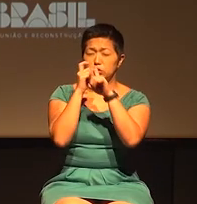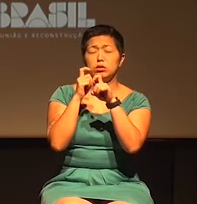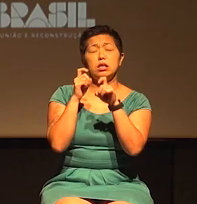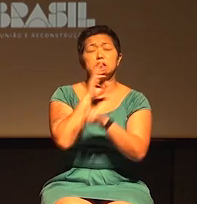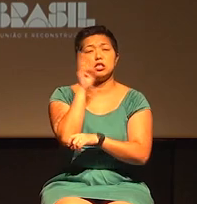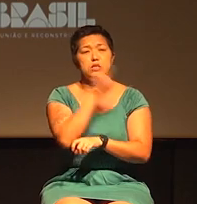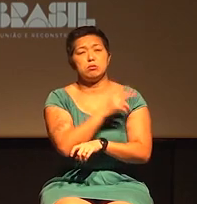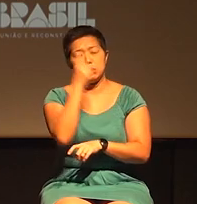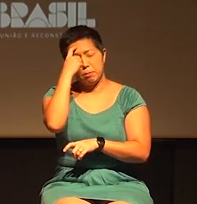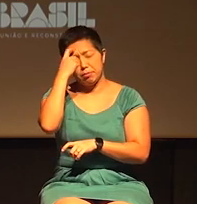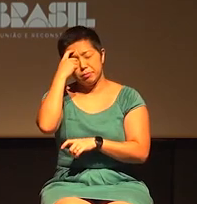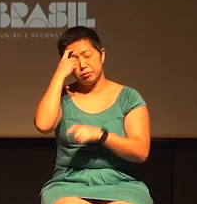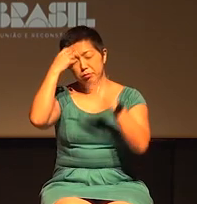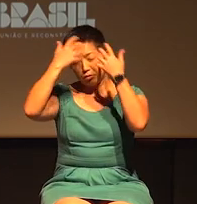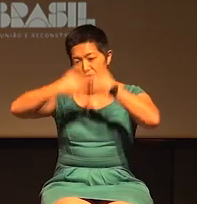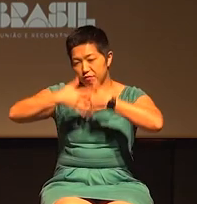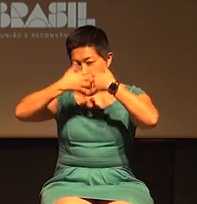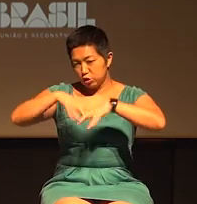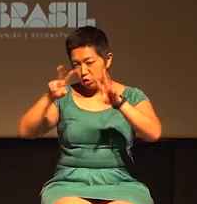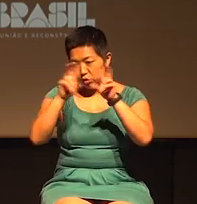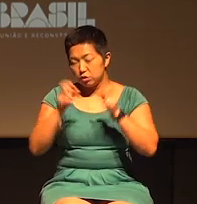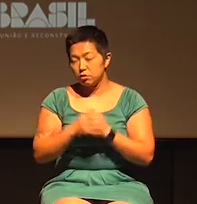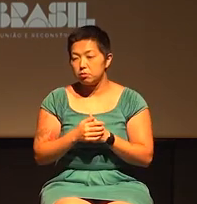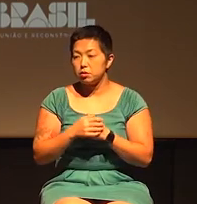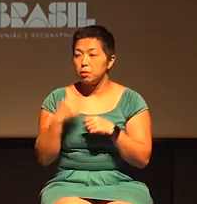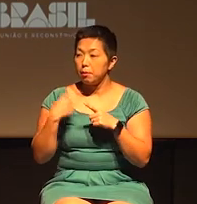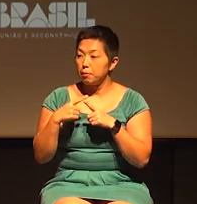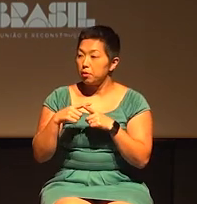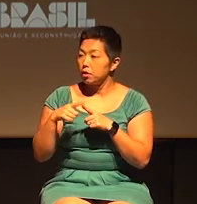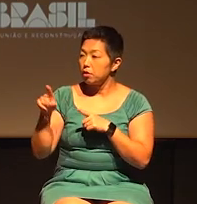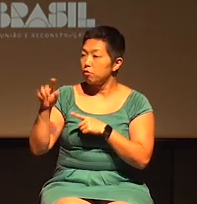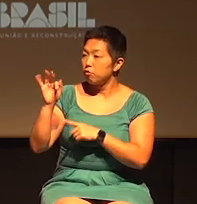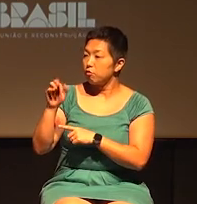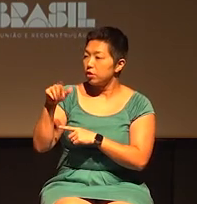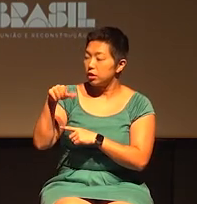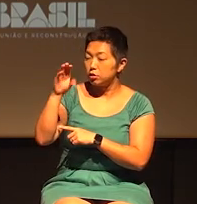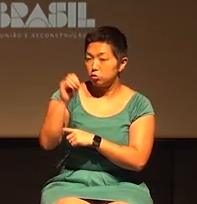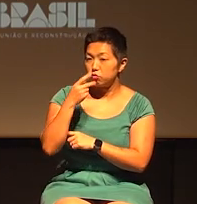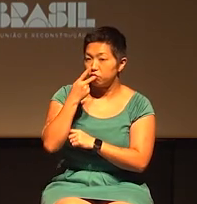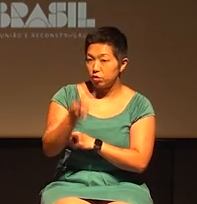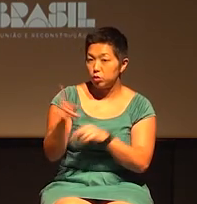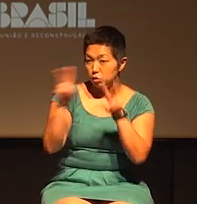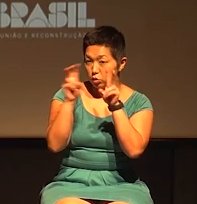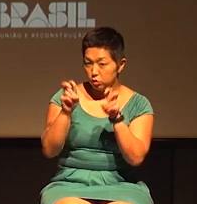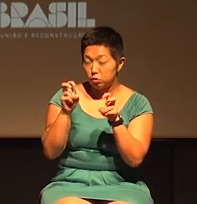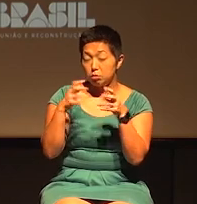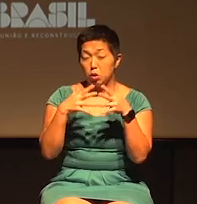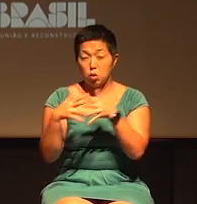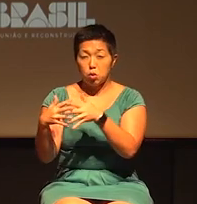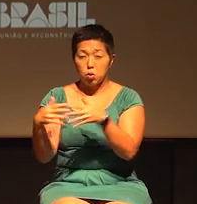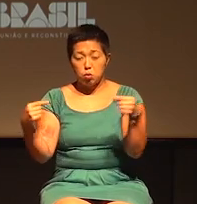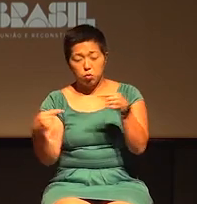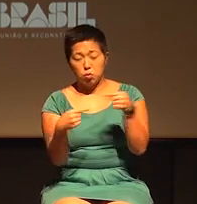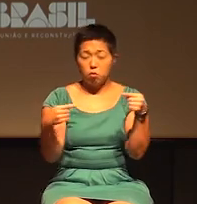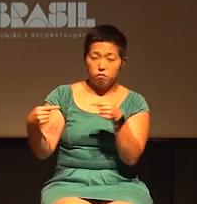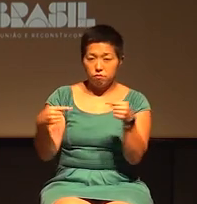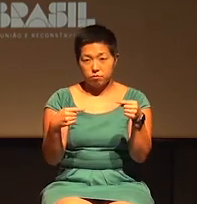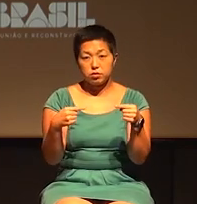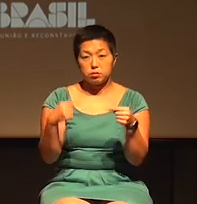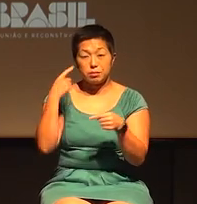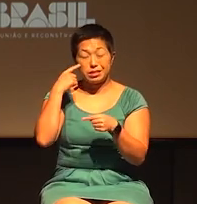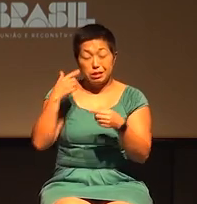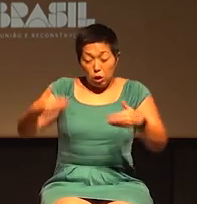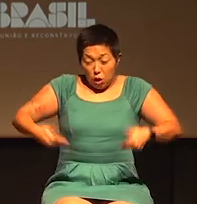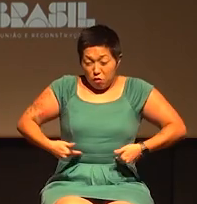pergunta assim mas tô pensando sobre ela eh essa a questão que o Fernando né trouxe eh do conflito de interesses na luta contra a